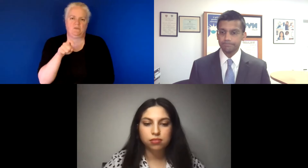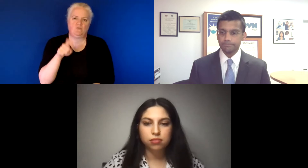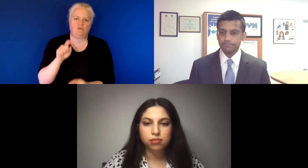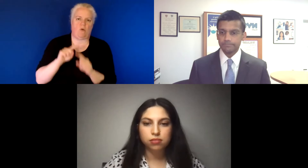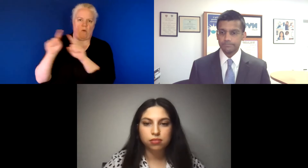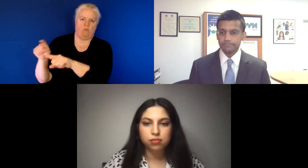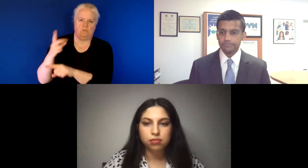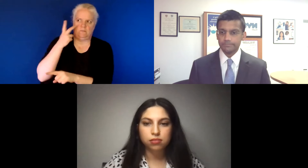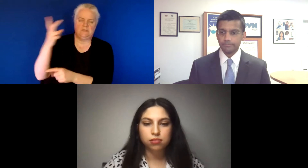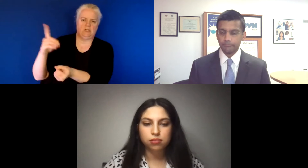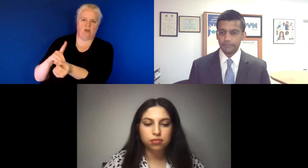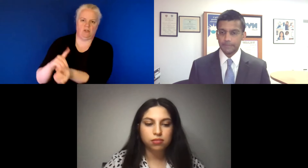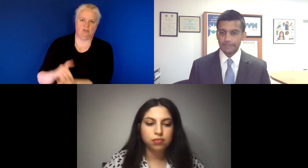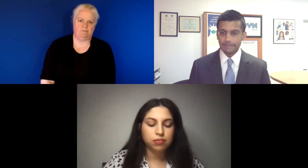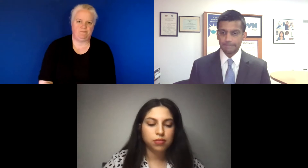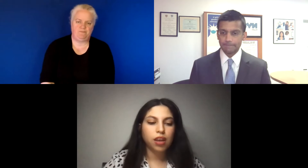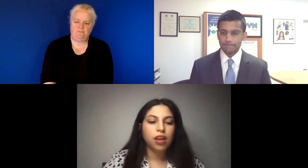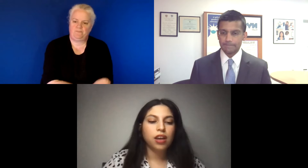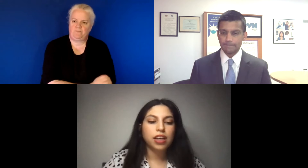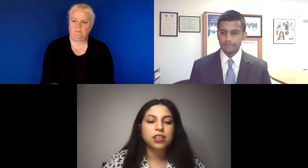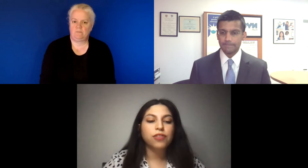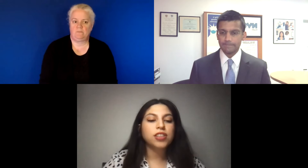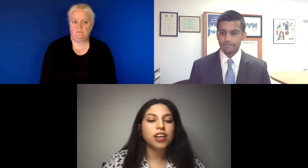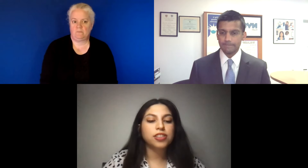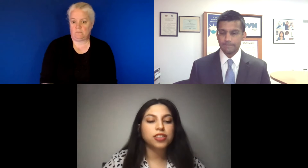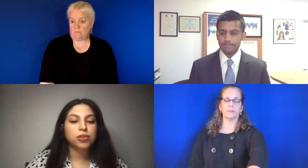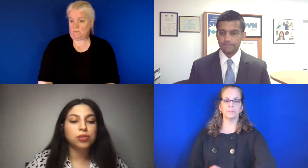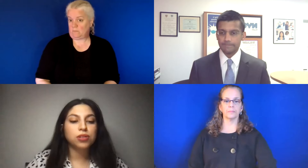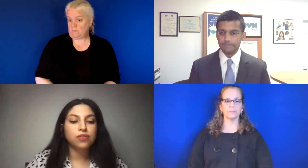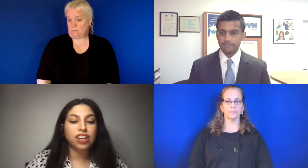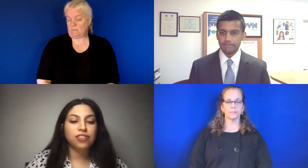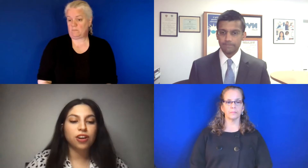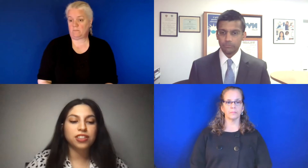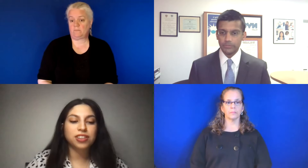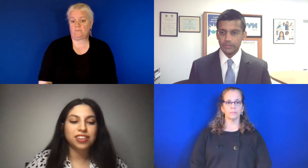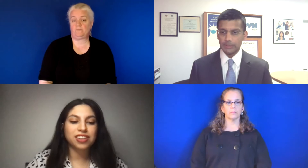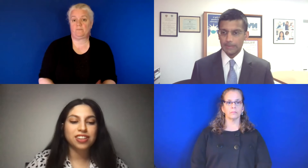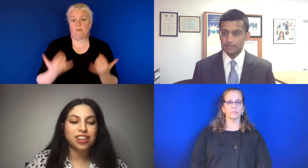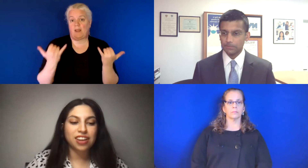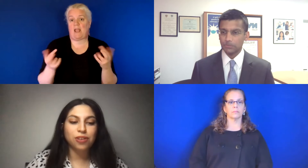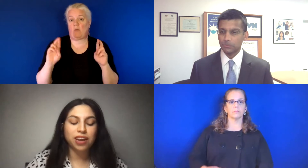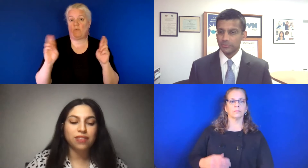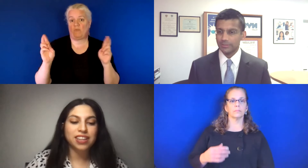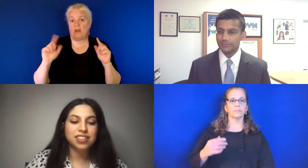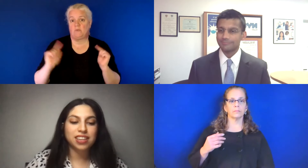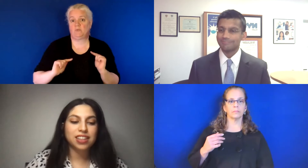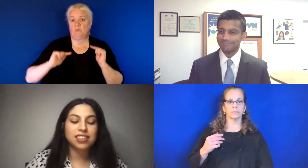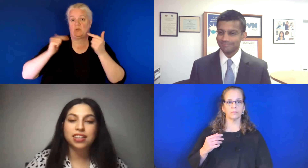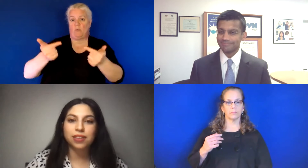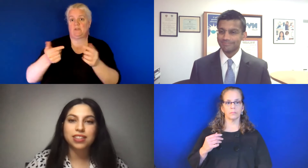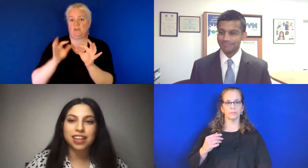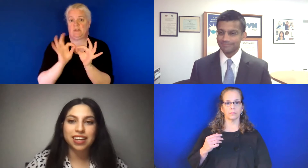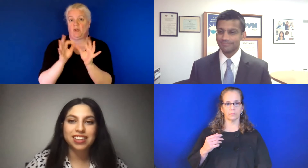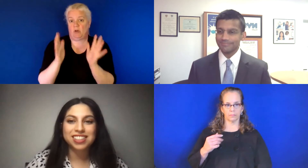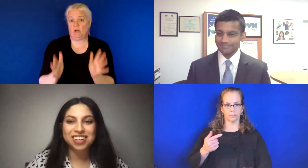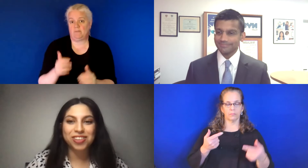边胸部疼痛的话，应该要马上去就诊。 If you get a vaccine in the